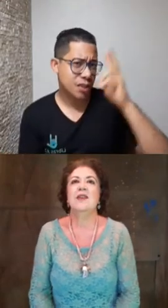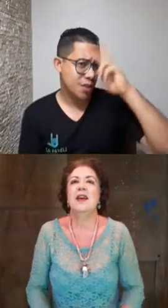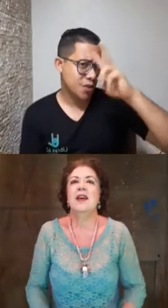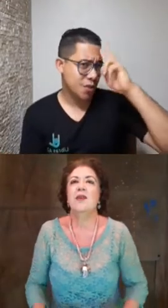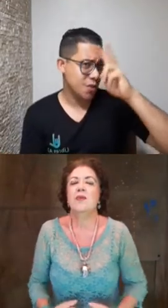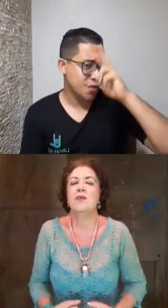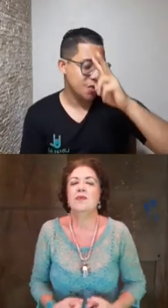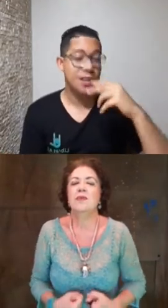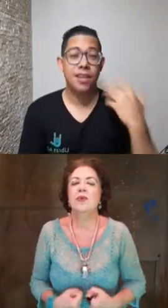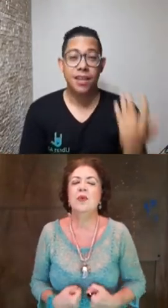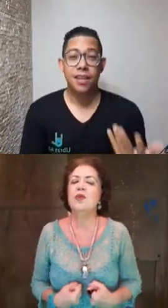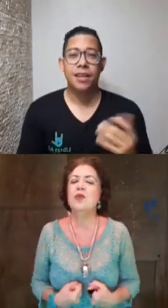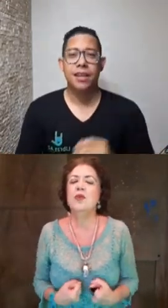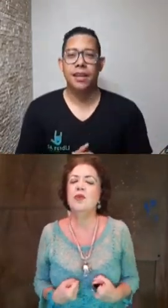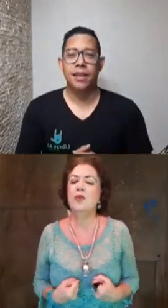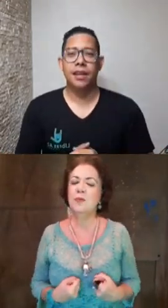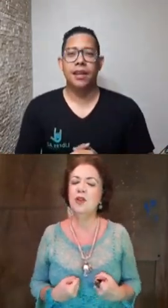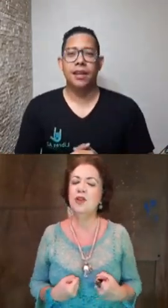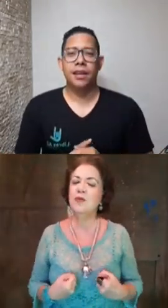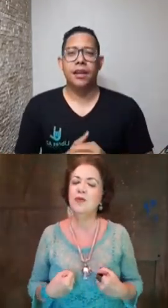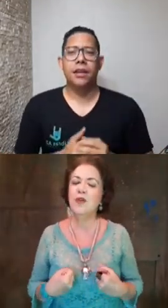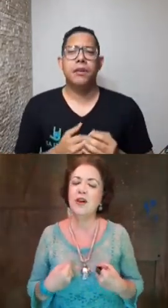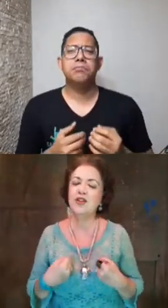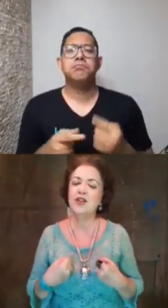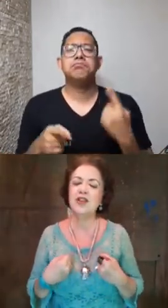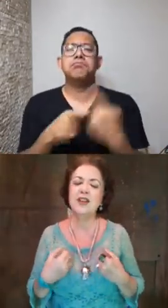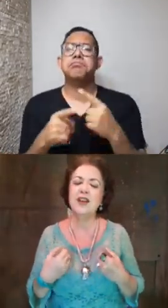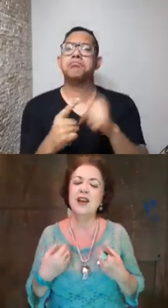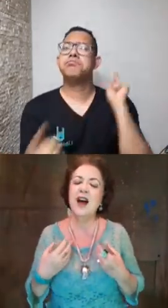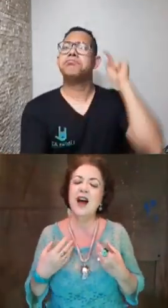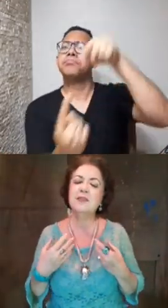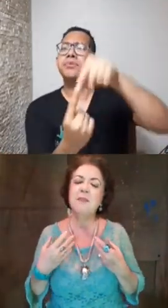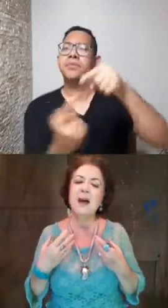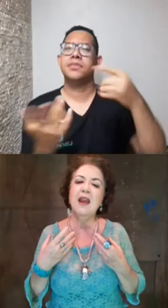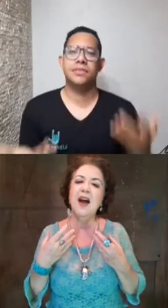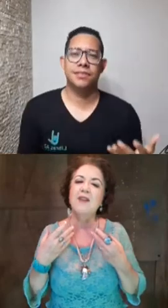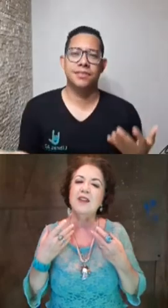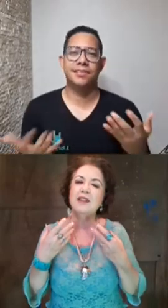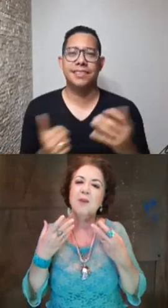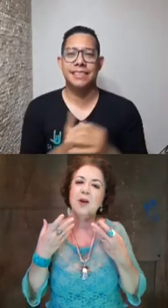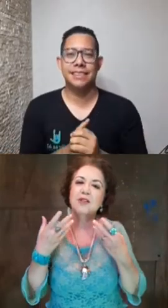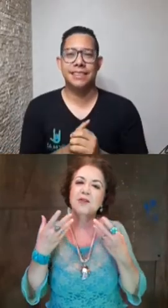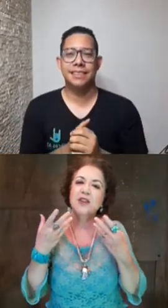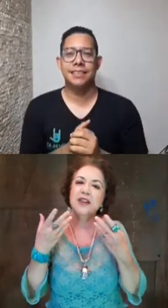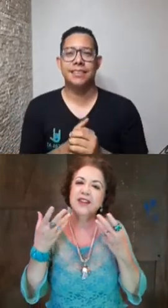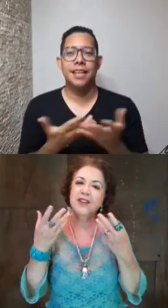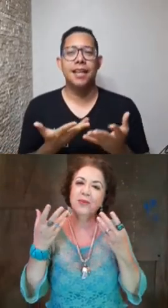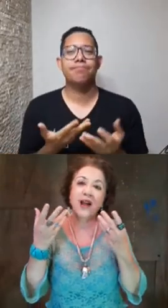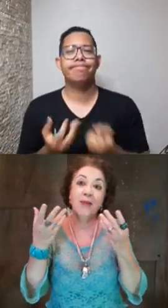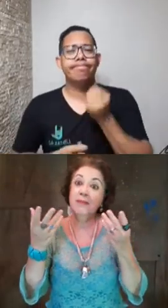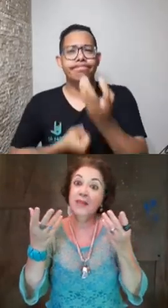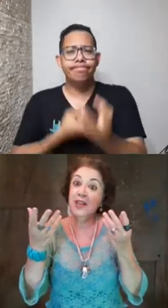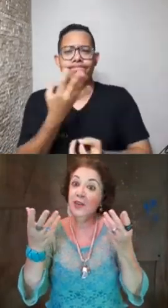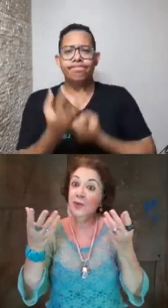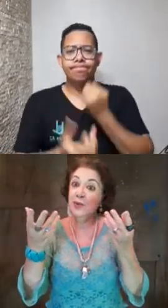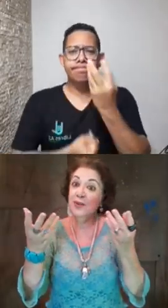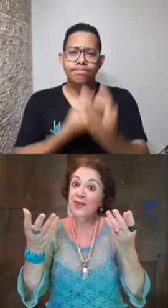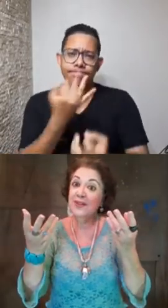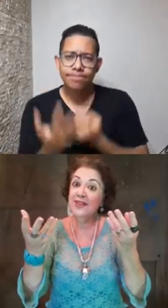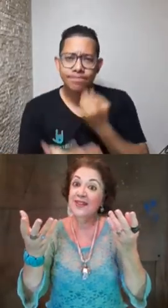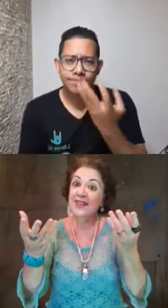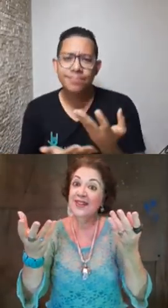é com um intuito muito forte de que as palavras possam fazer um